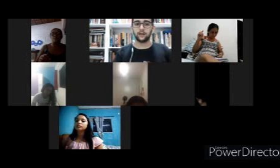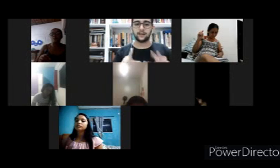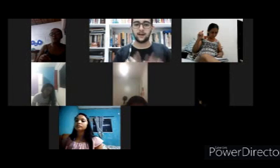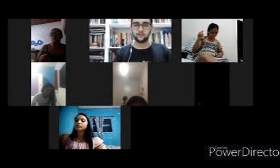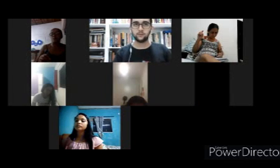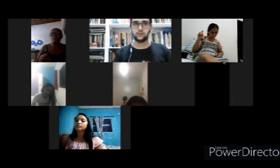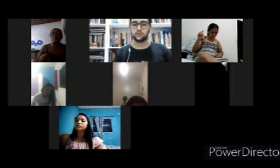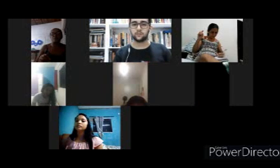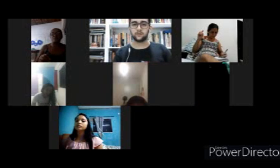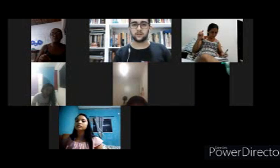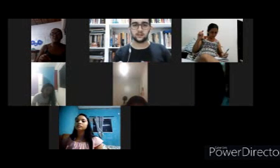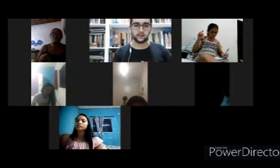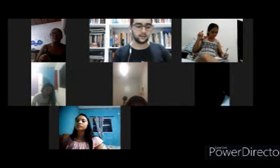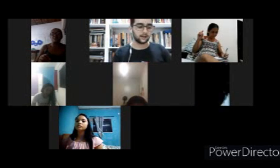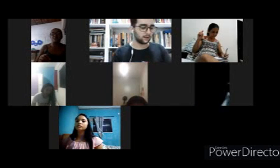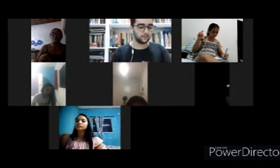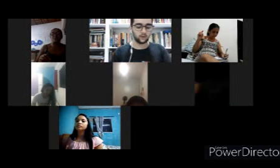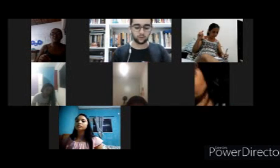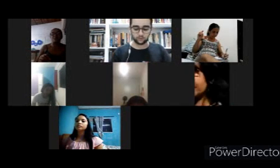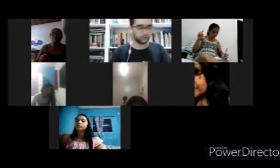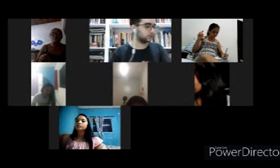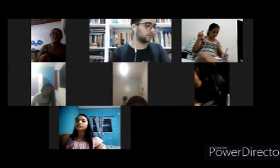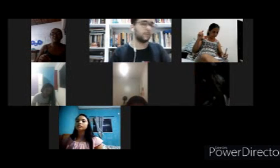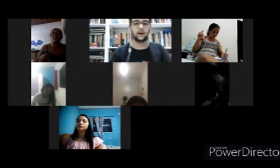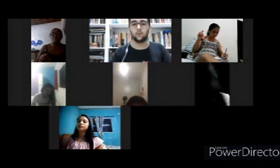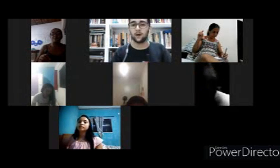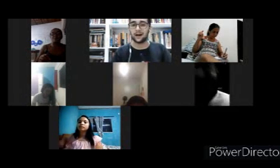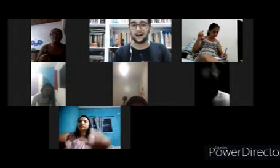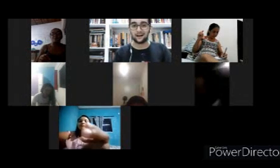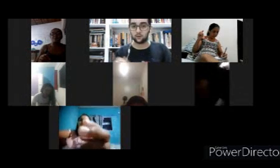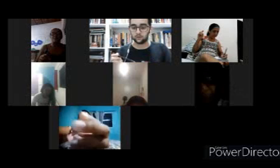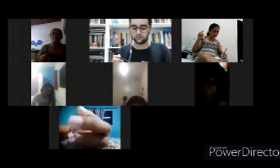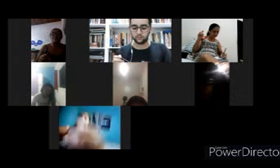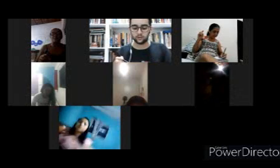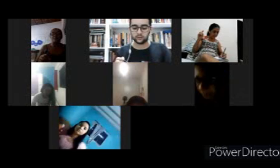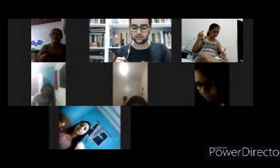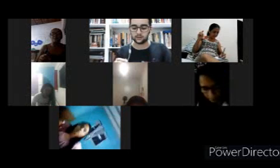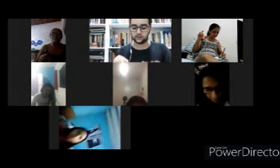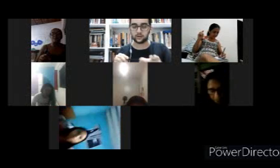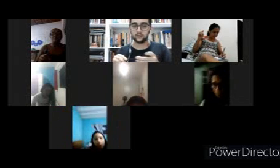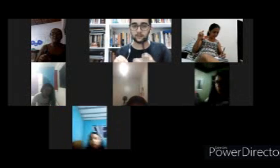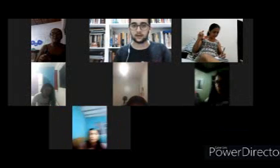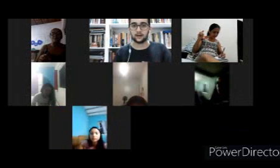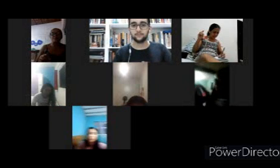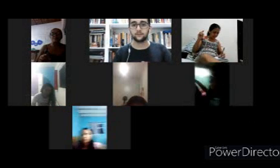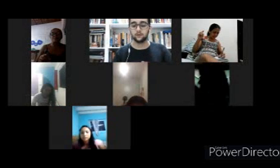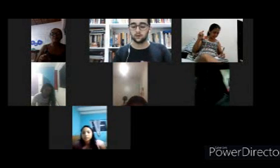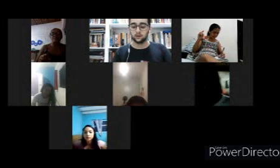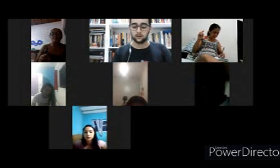vou dar 10 minutinhos para vocês treinarem. Enquanto isso, eu só vou pegar uma água, porque eu esqueci de trazer para cá. Mas